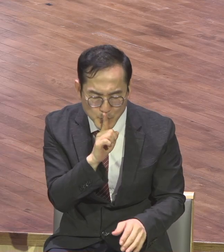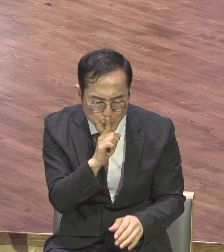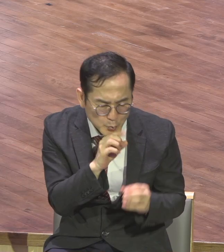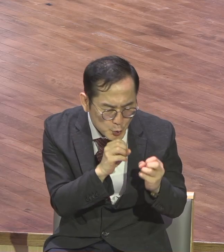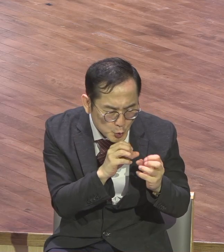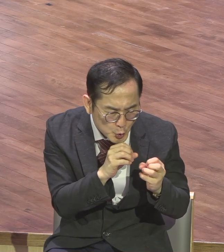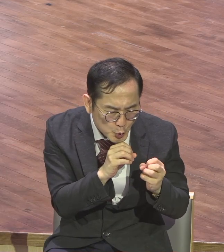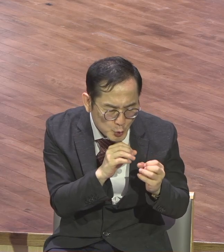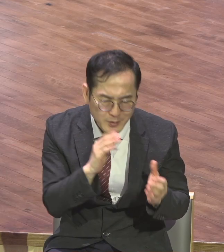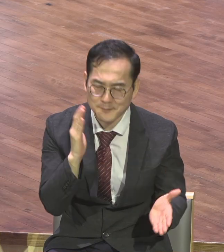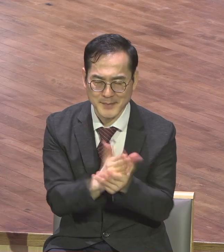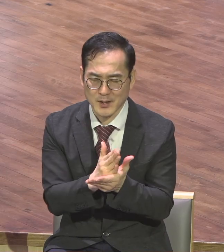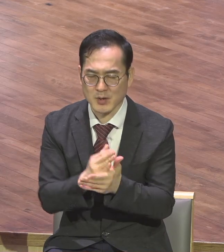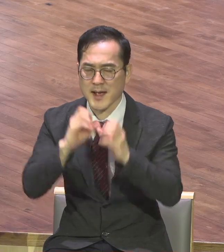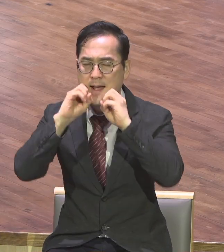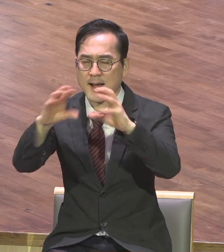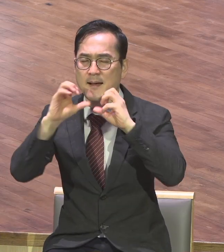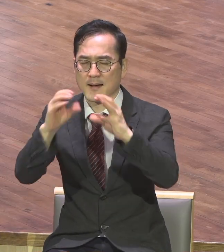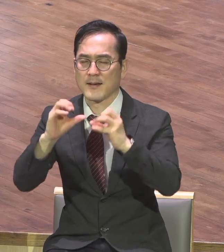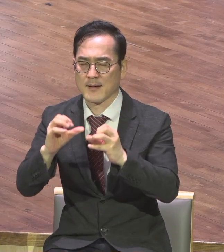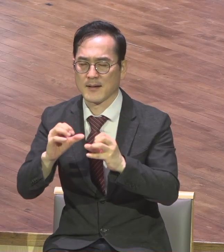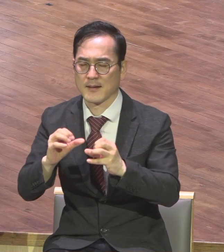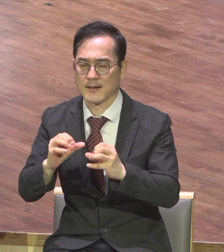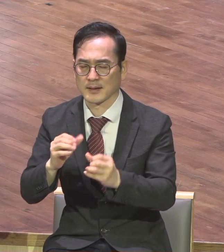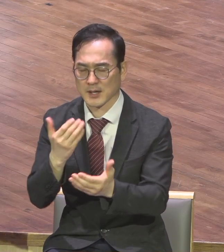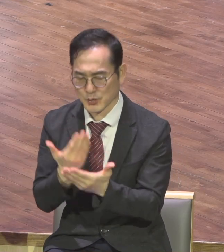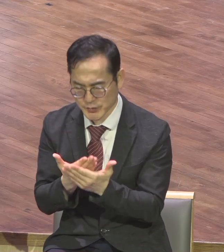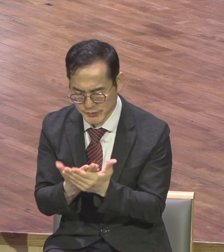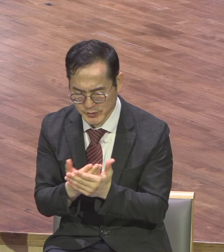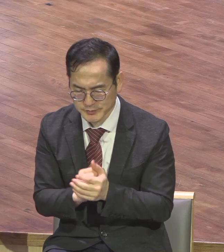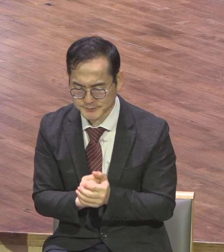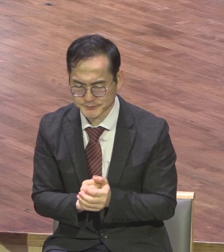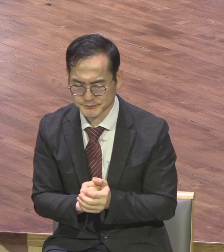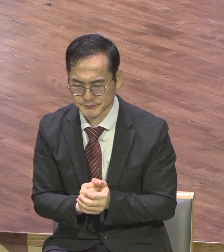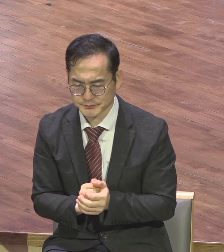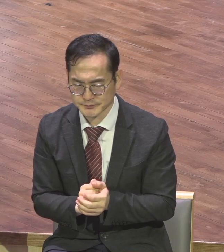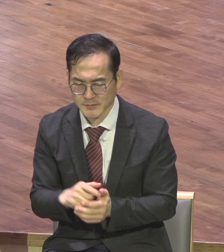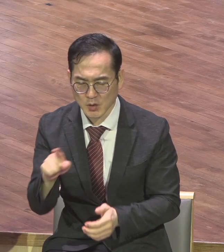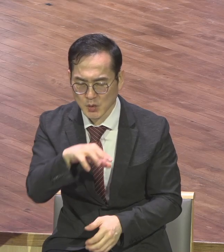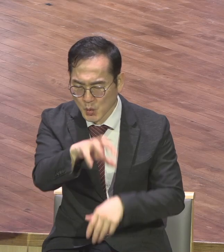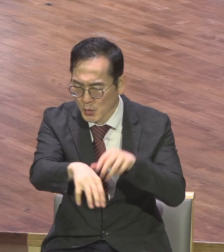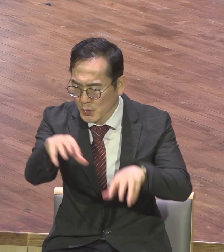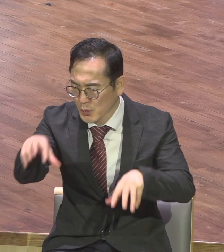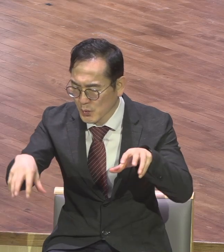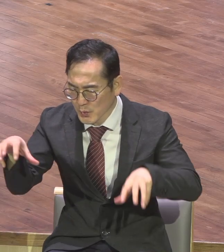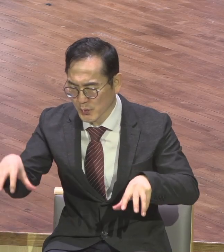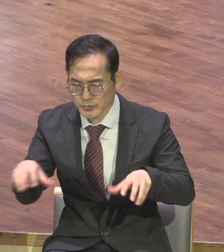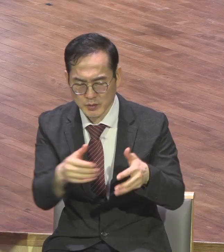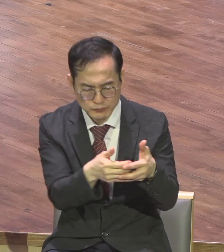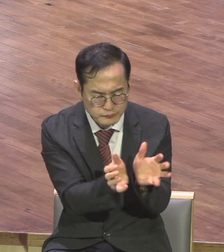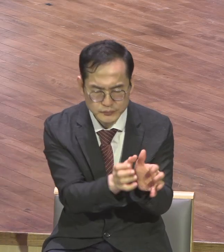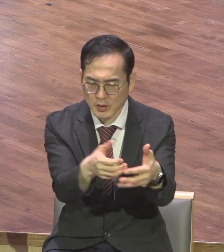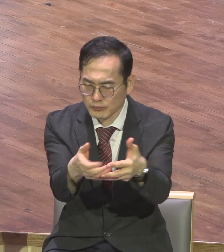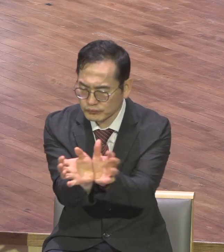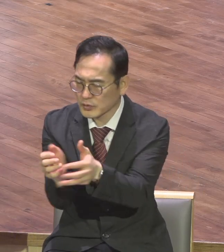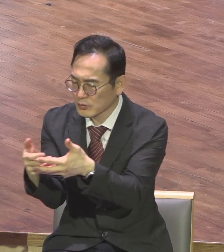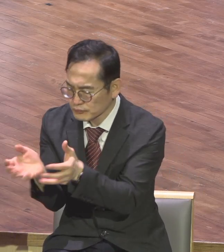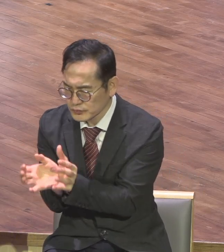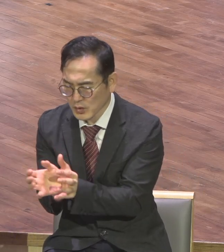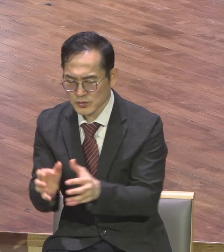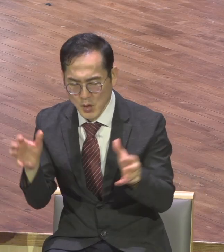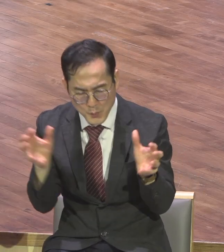자가 아니라 외치는 자들이 되게 도와주옵소서. 어느 구역이든지, 어느 부서든지, 어느